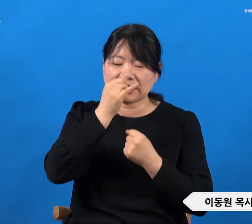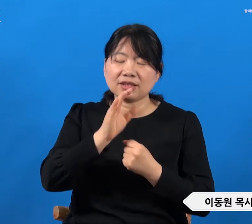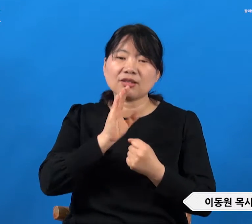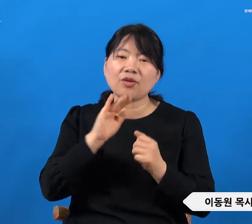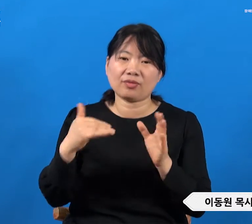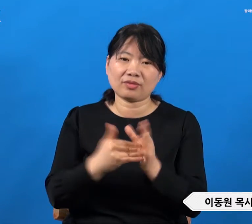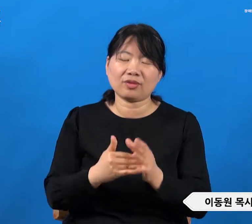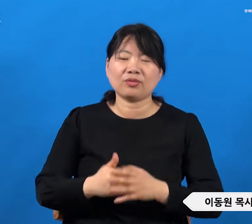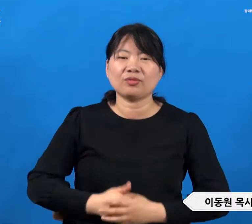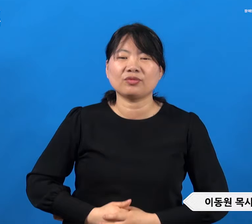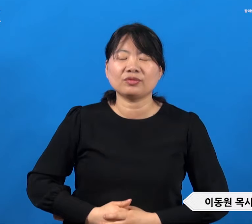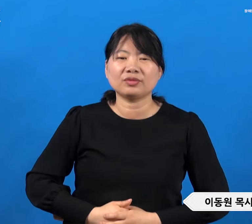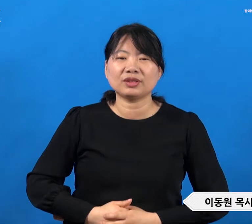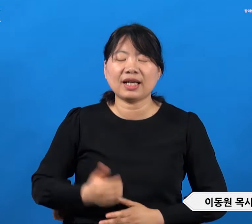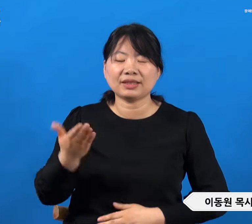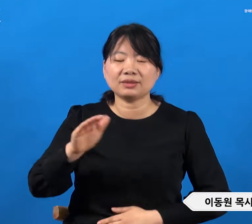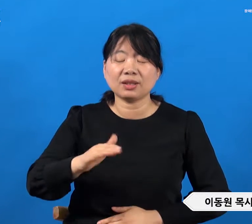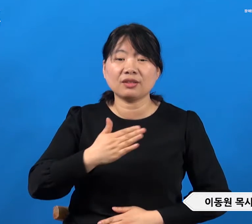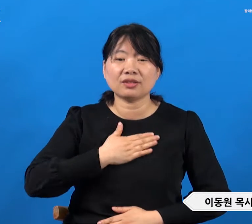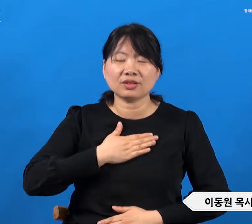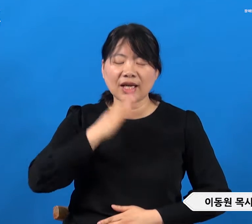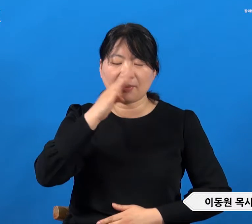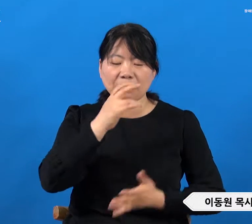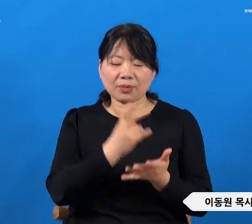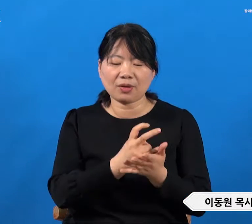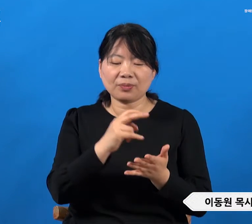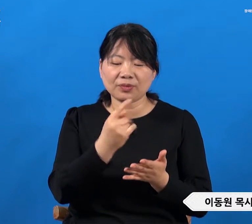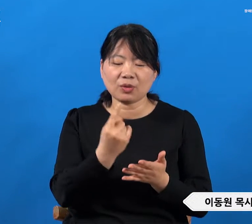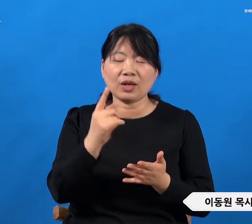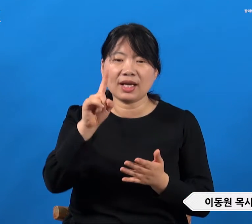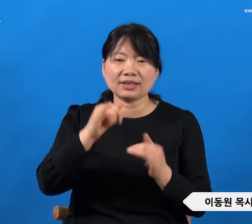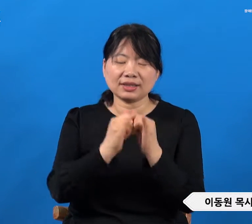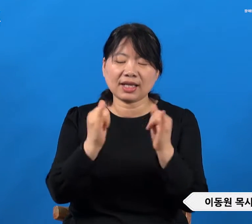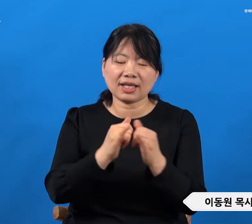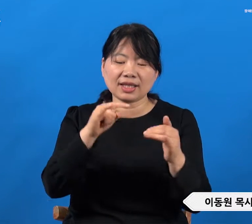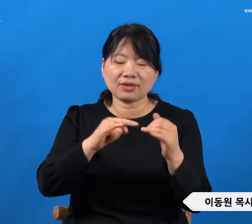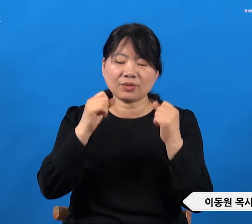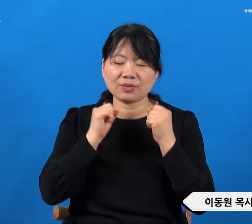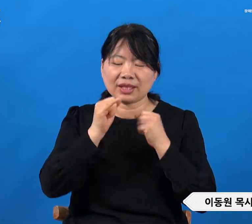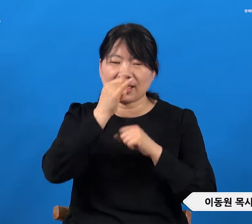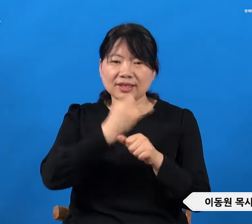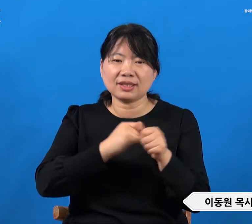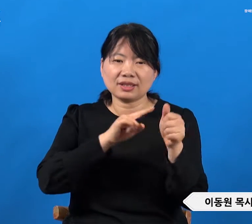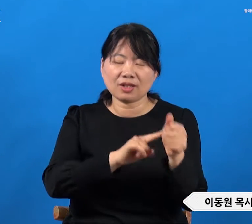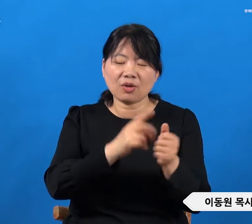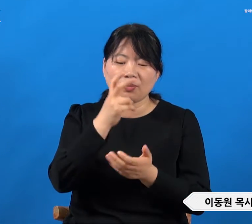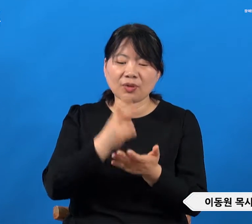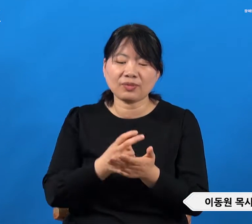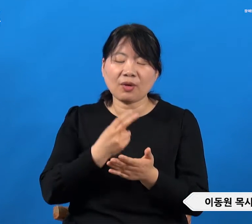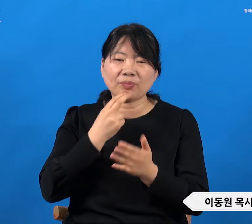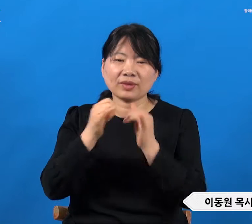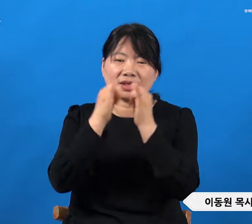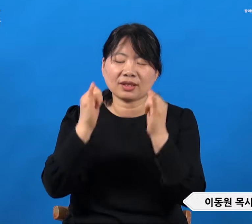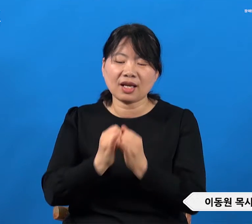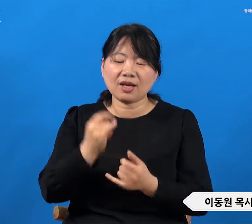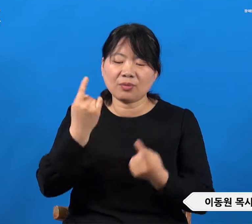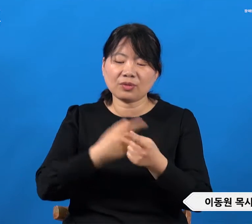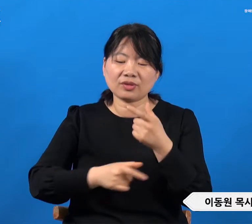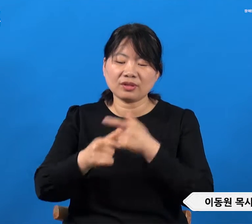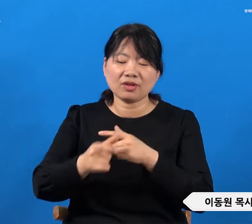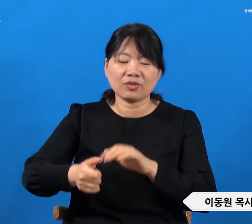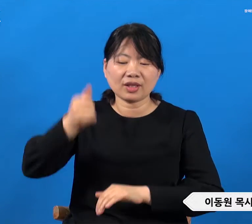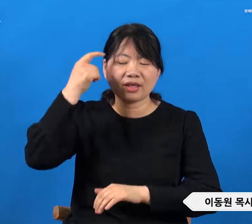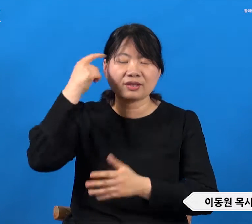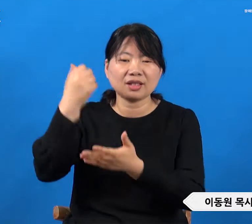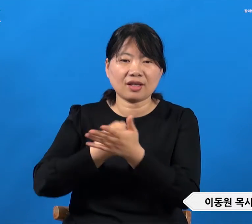있는 것도 사실입니다. 그러나 저는 악법이라도 한 사회 속에 존재하는 것이 법이 없는 사회보다는 훨씬